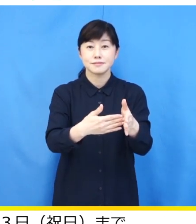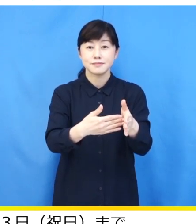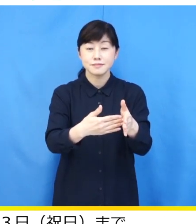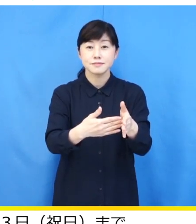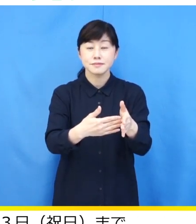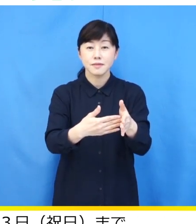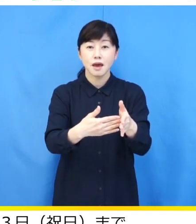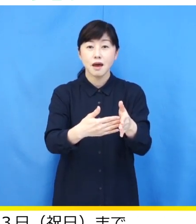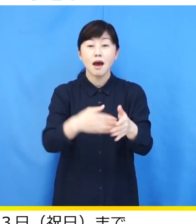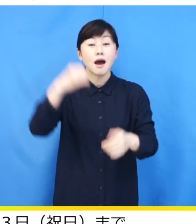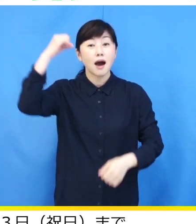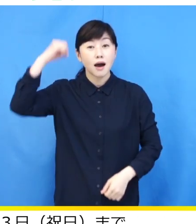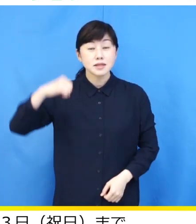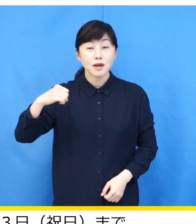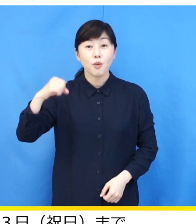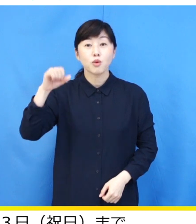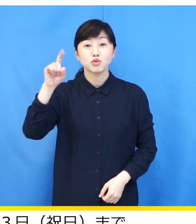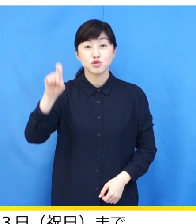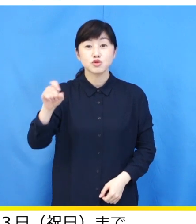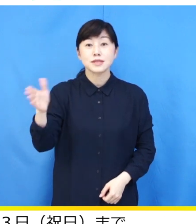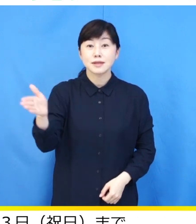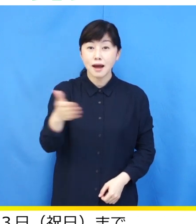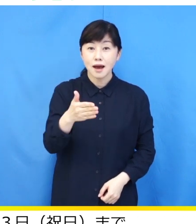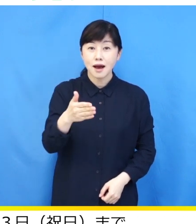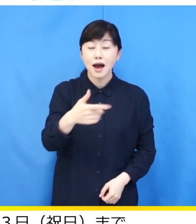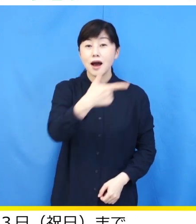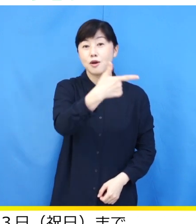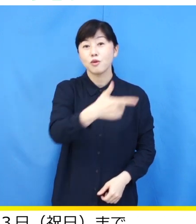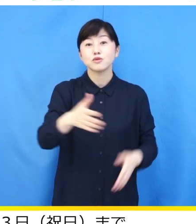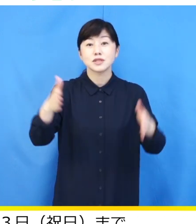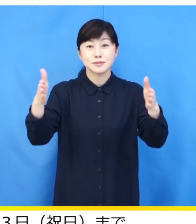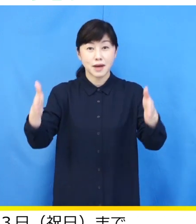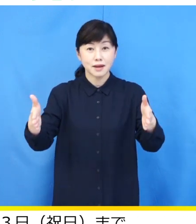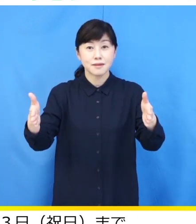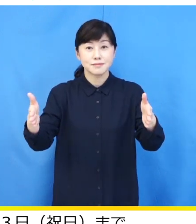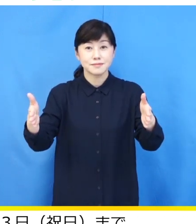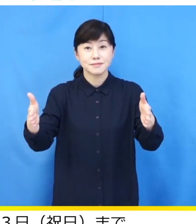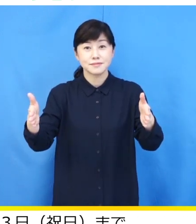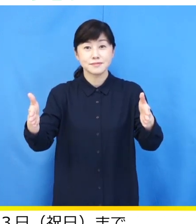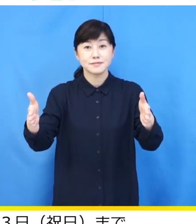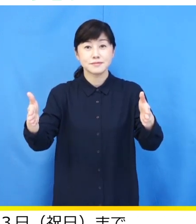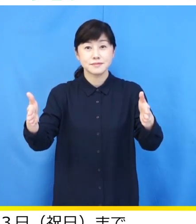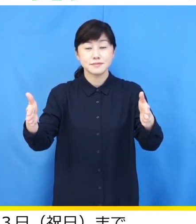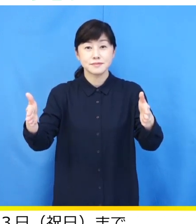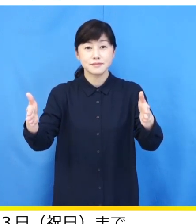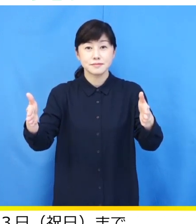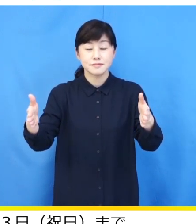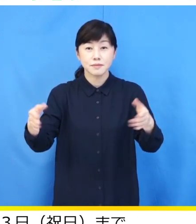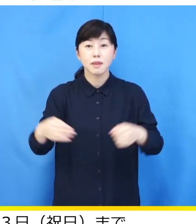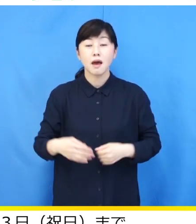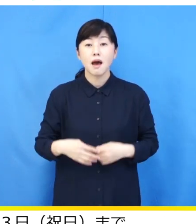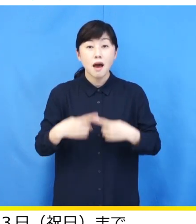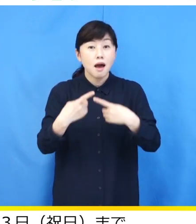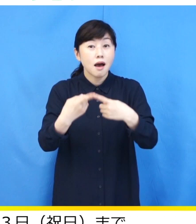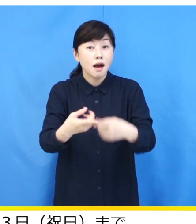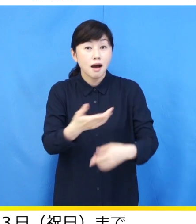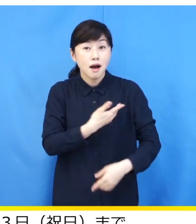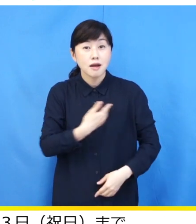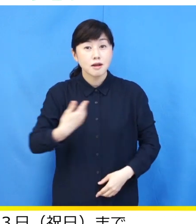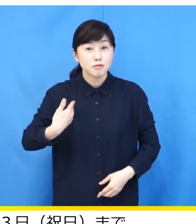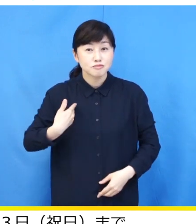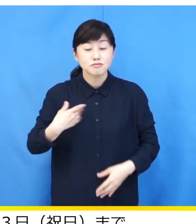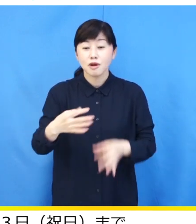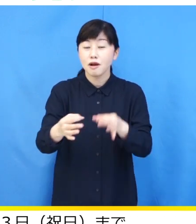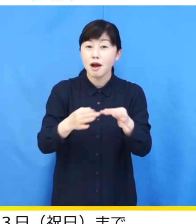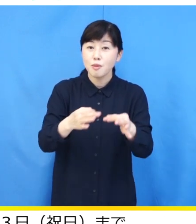午前10時から午後6時入場ミュージアムショップは